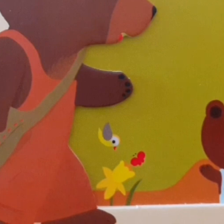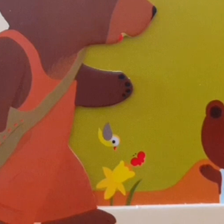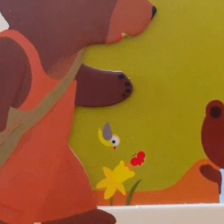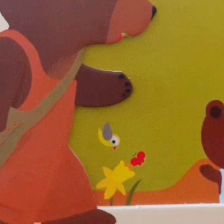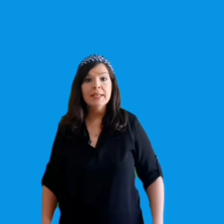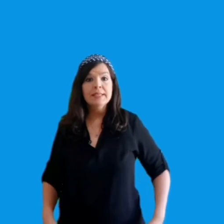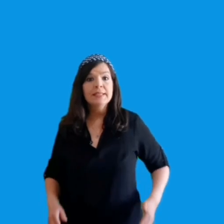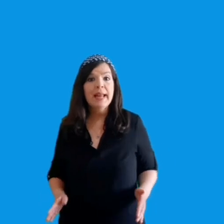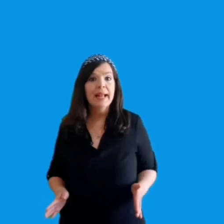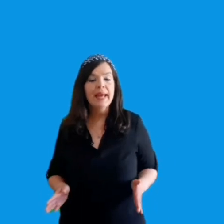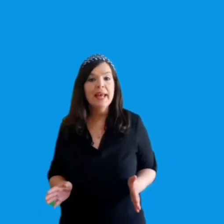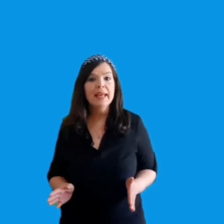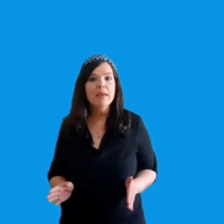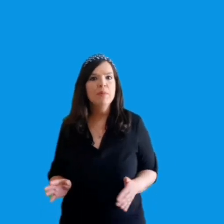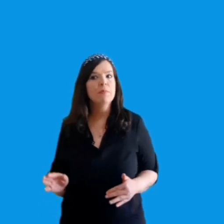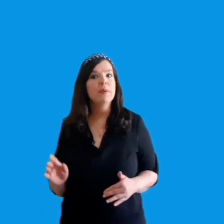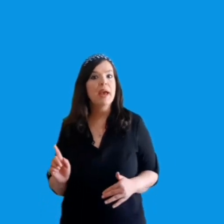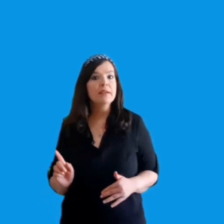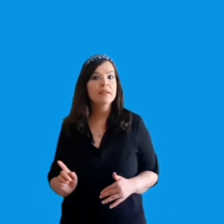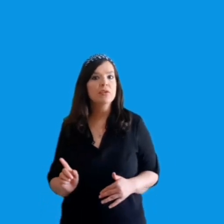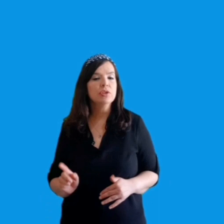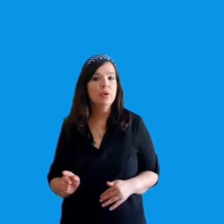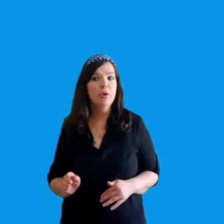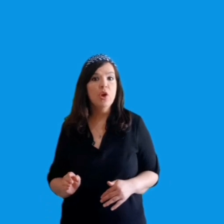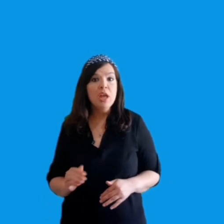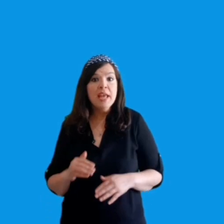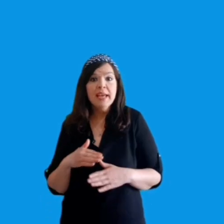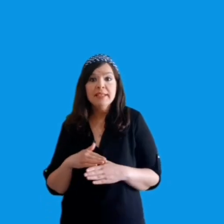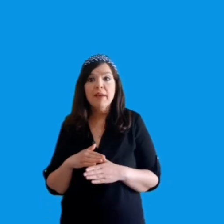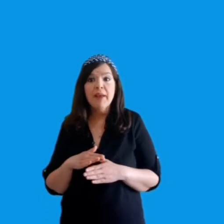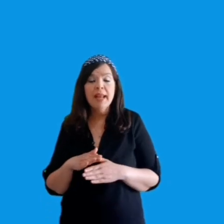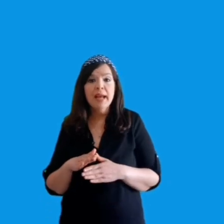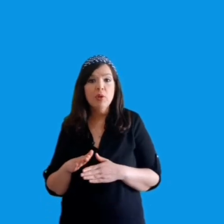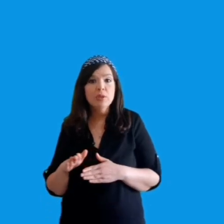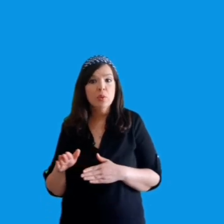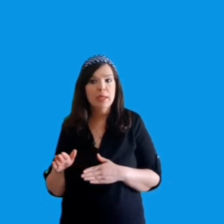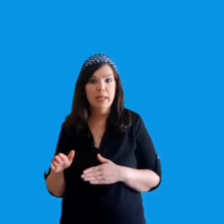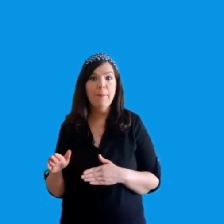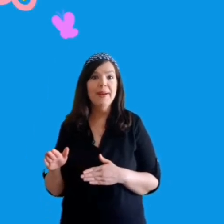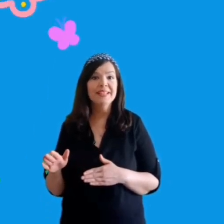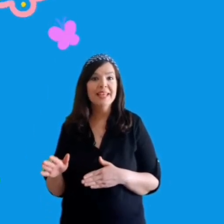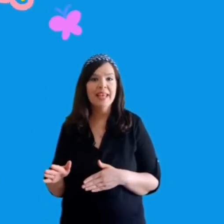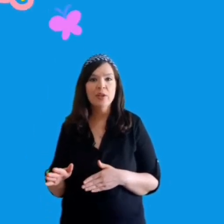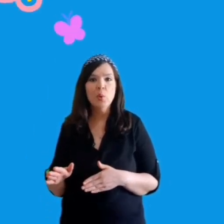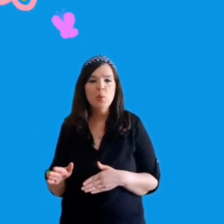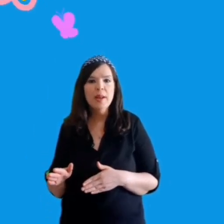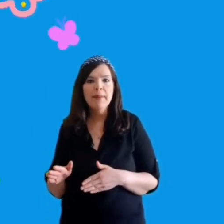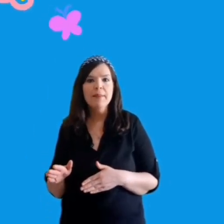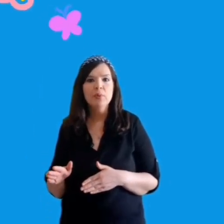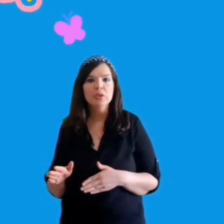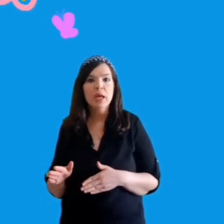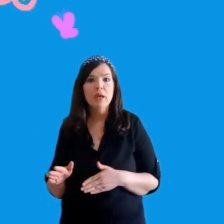la puerta abierta. Cerca de ahí vivía Ricitos de Oro, que se había alejado de su casa persiguiendo